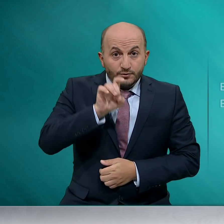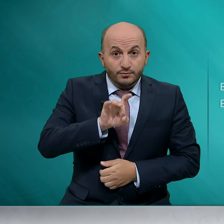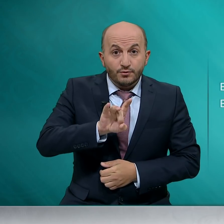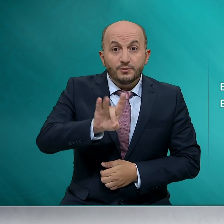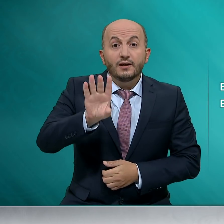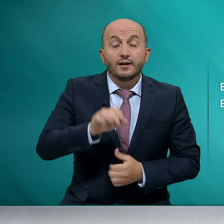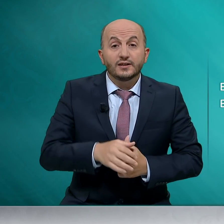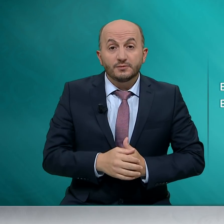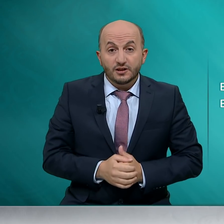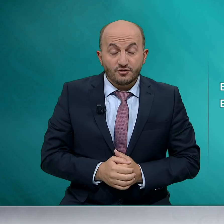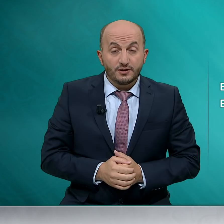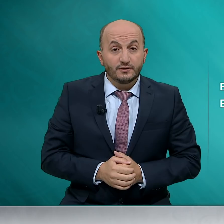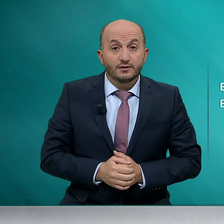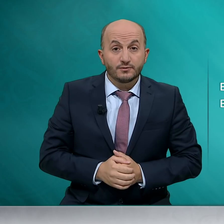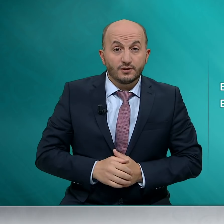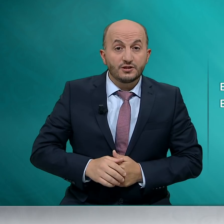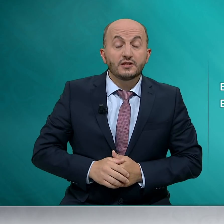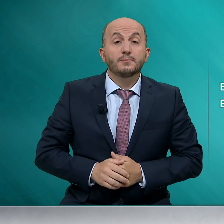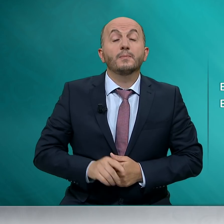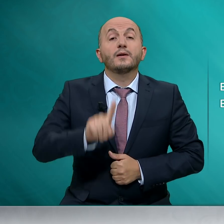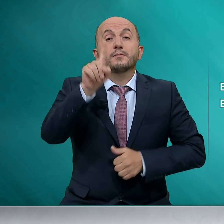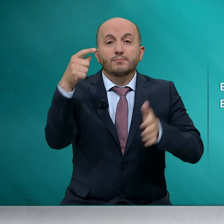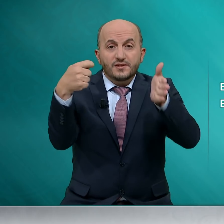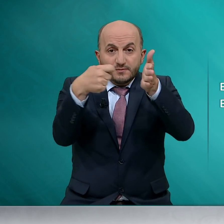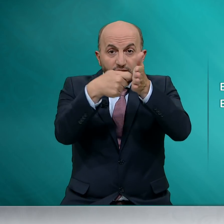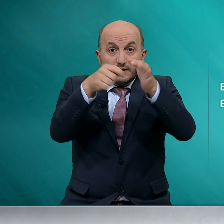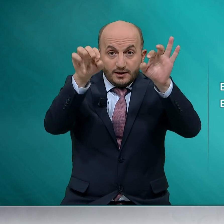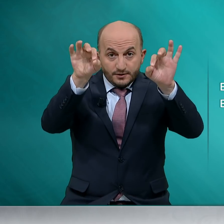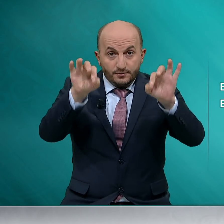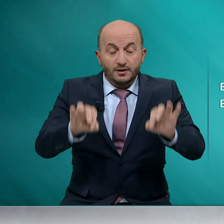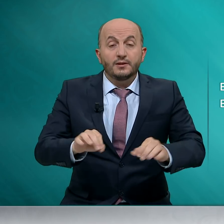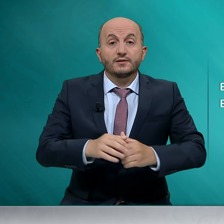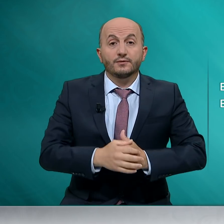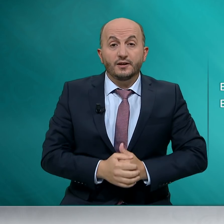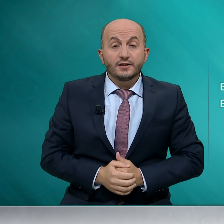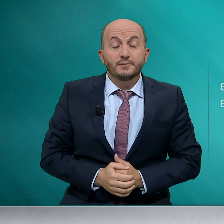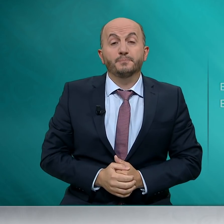أعوذ بالله من الشيطان الرجيم بسم الله الرحمن الرحيم